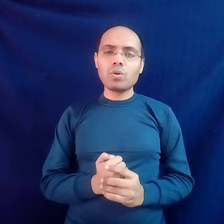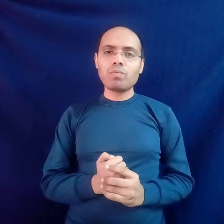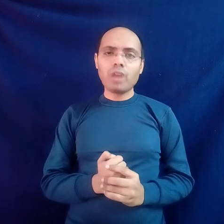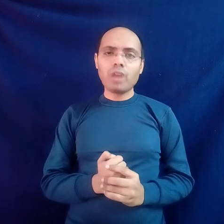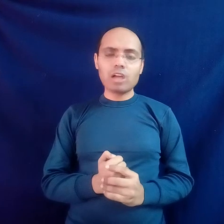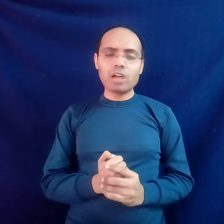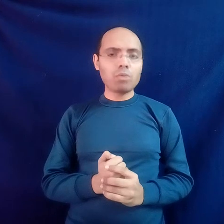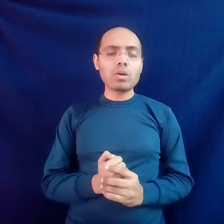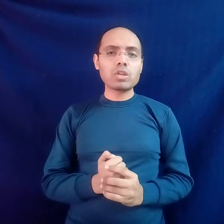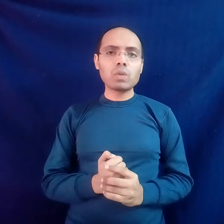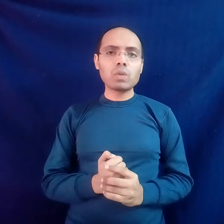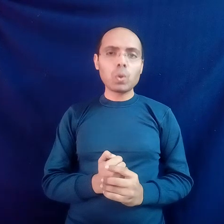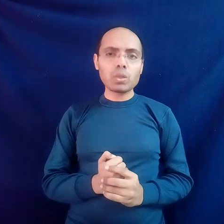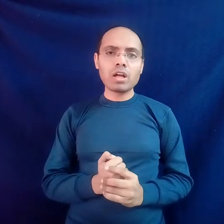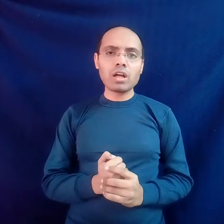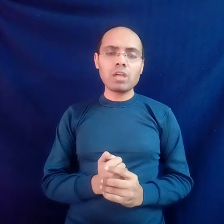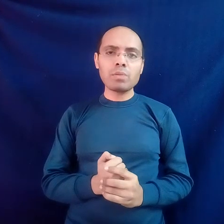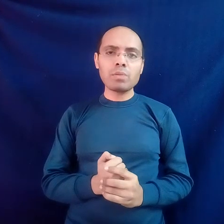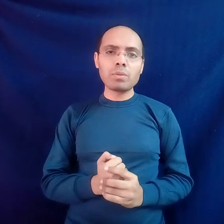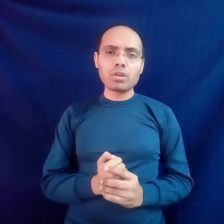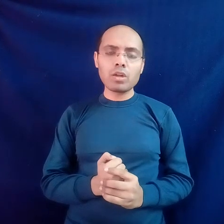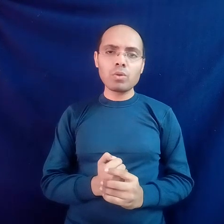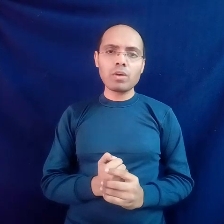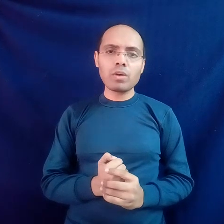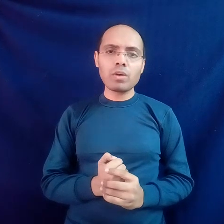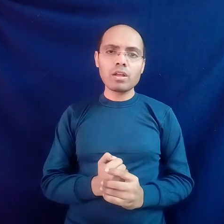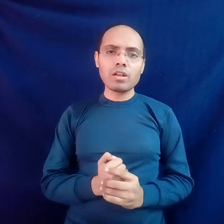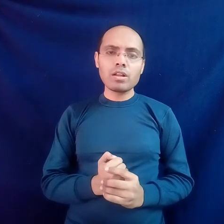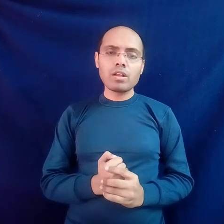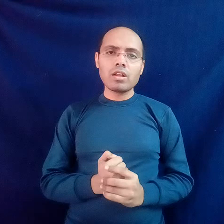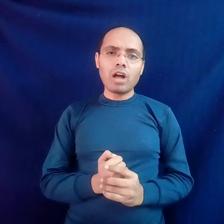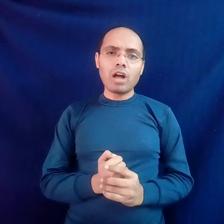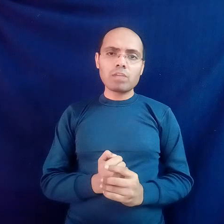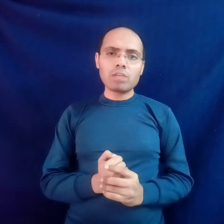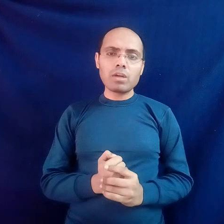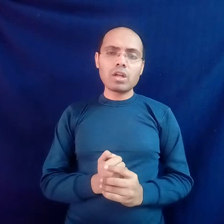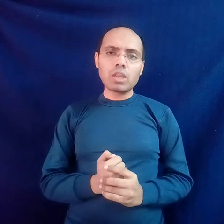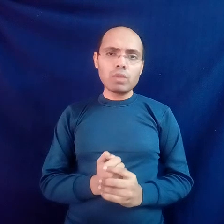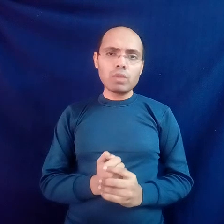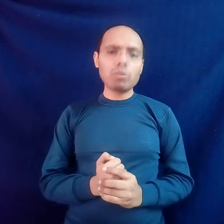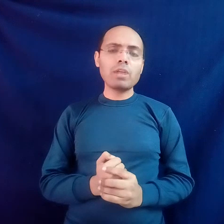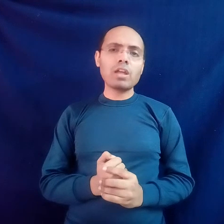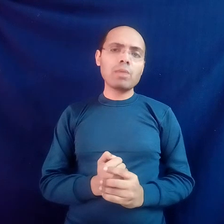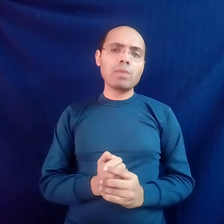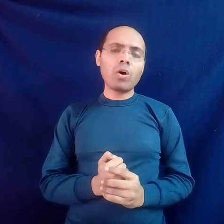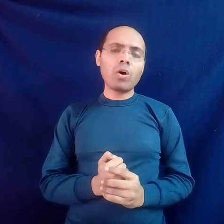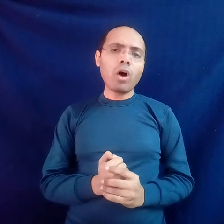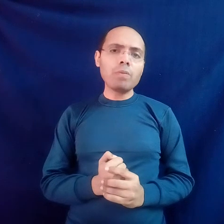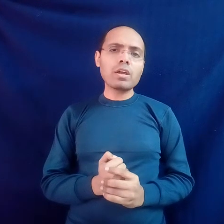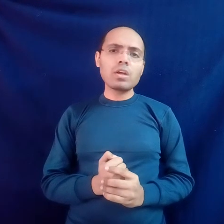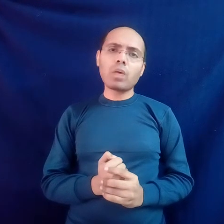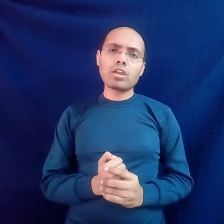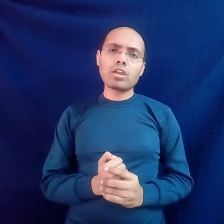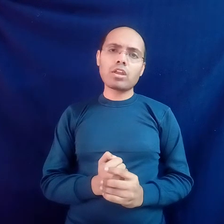दोस्तों आत्माओं का अस्तित्व होता है, मेरा पर्सनल अनुभव है। आत्मा के अस्तित्व पे लेके मैं और भी कई खुलासे